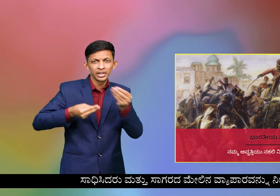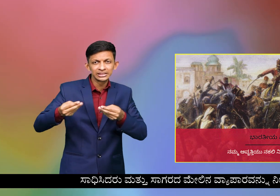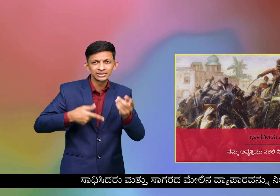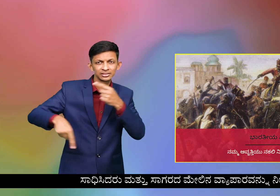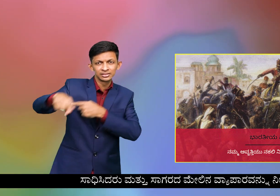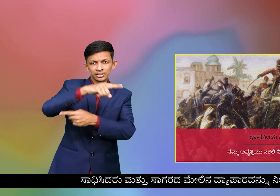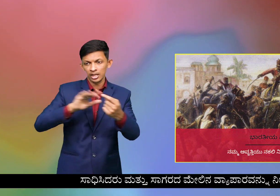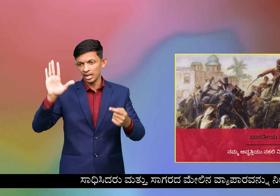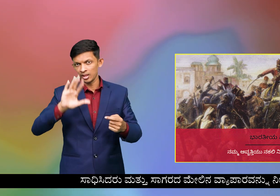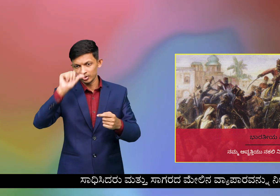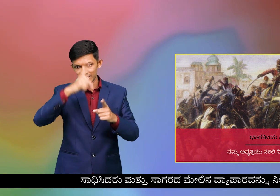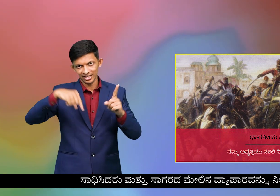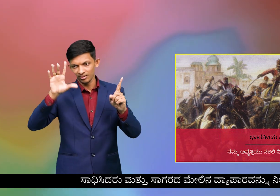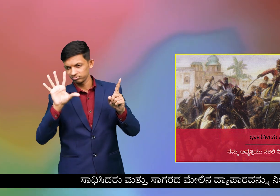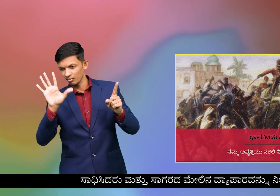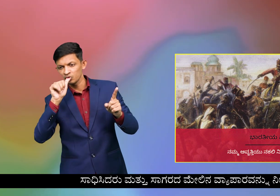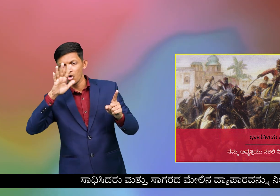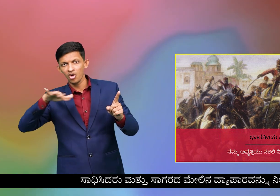ಮೇಲಿನ ವ್ಯಾಪಾರವನ್ನು ನಿಯಂತ್ರಿಸಿದರು.